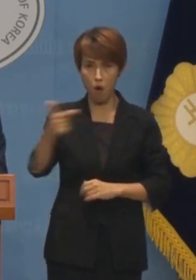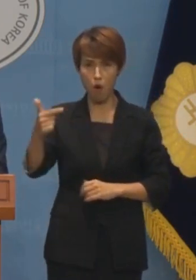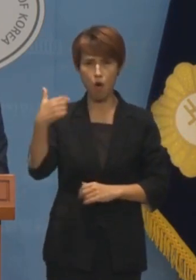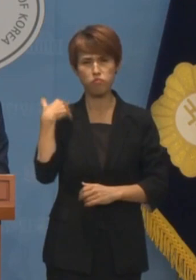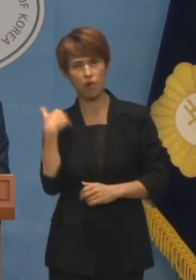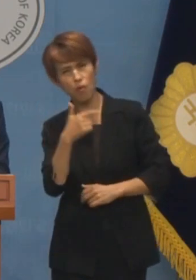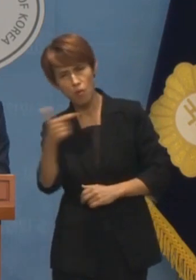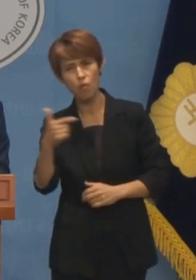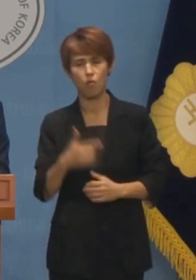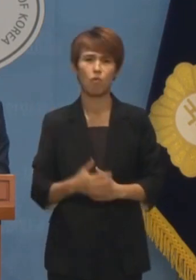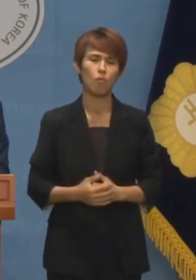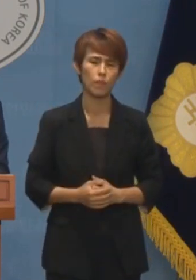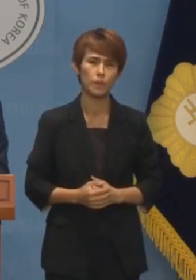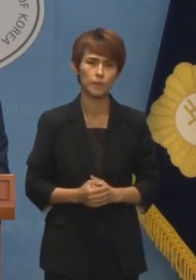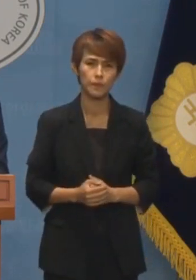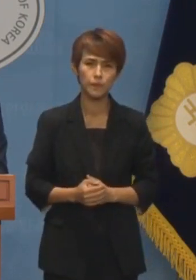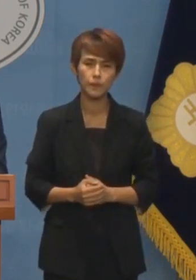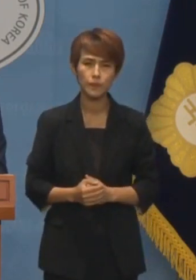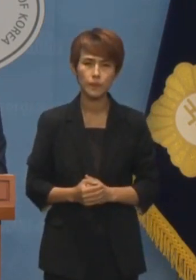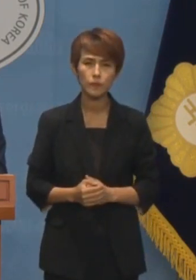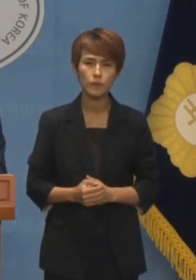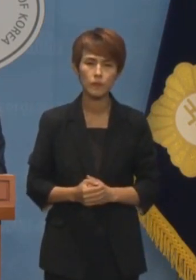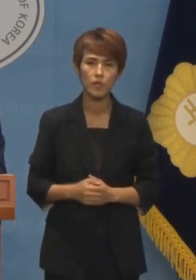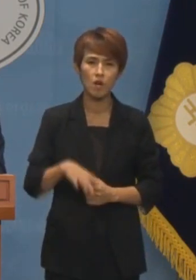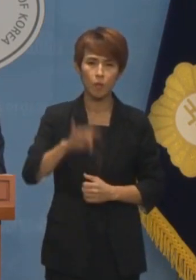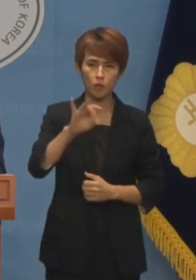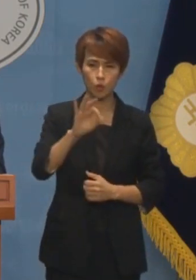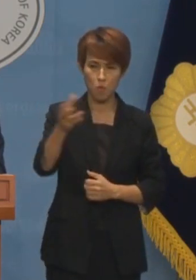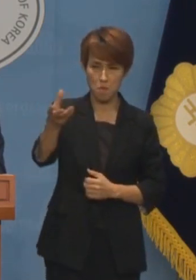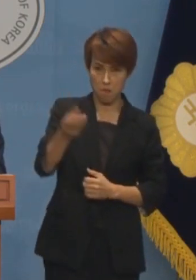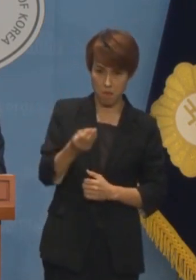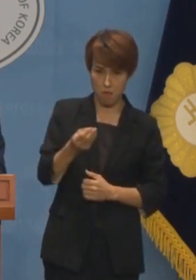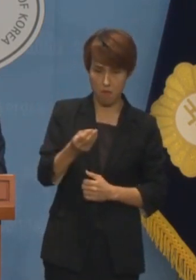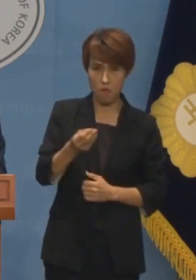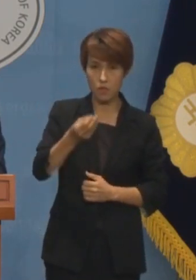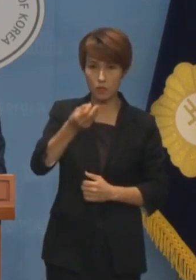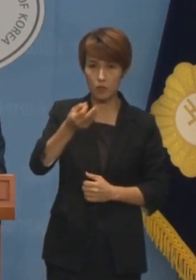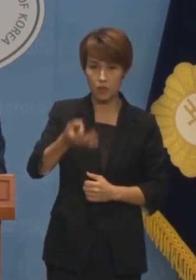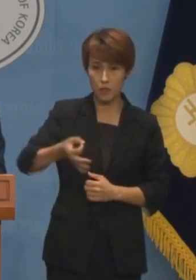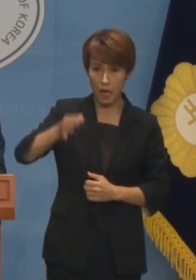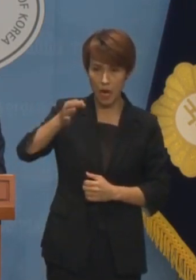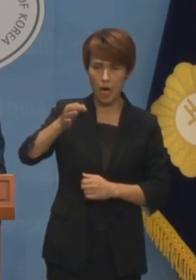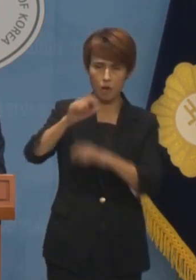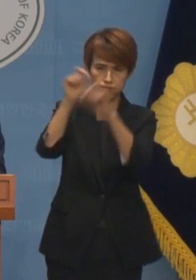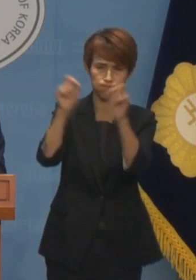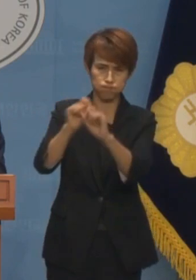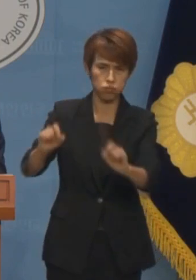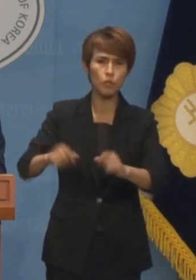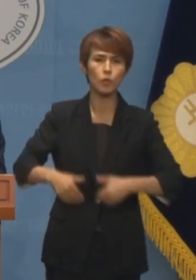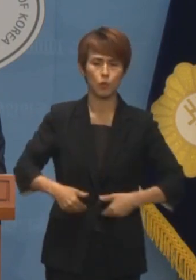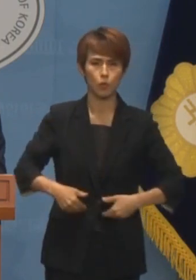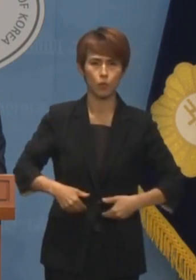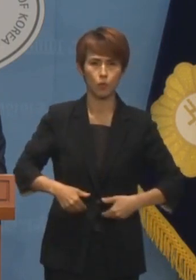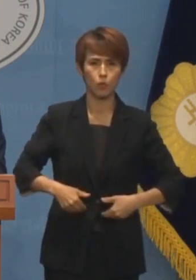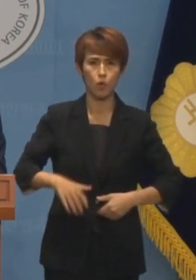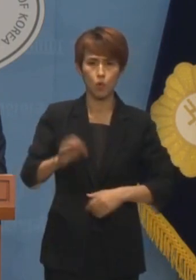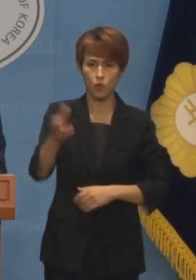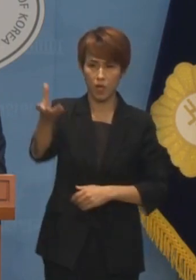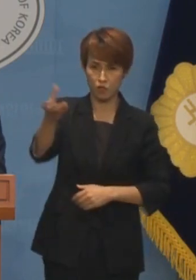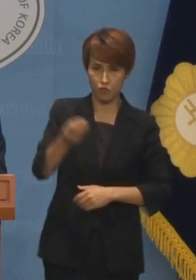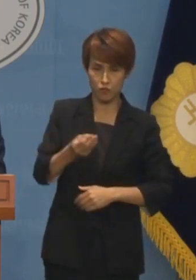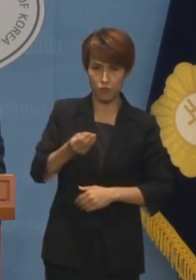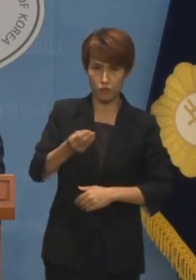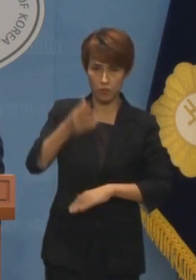큰 구조입니다. 선정산 대출에 대한 이자는 즉각 유예해야 하며 대출 만기